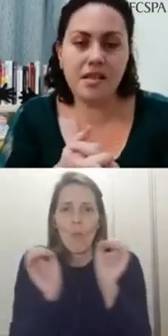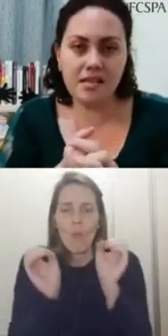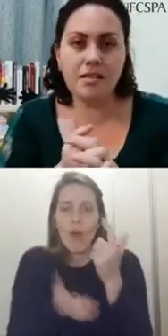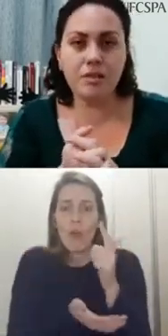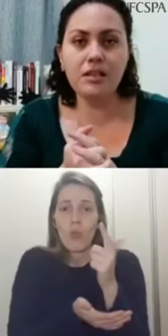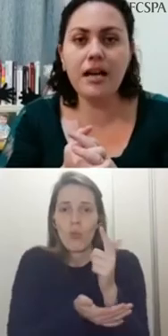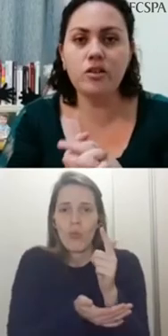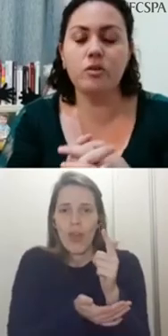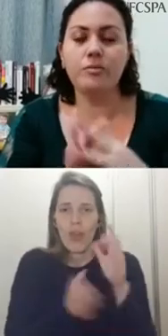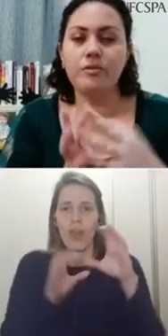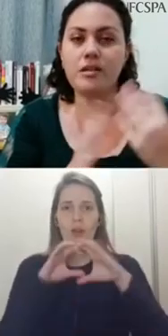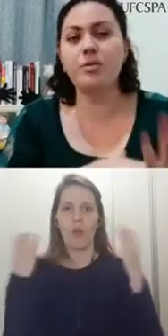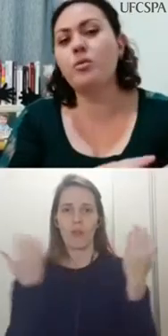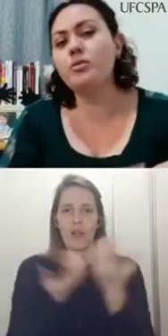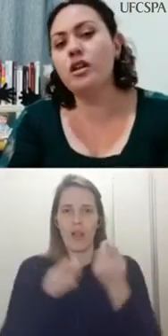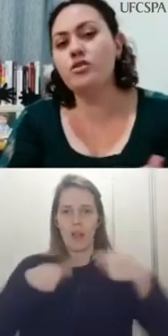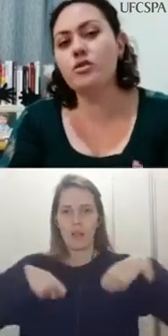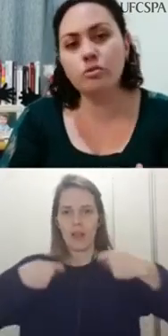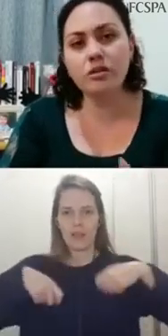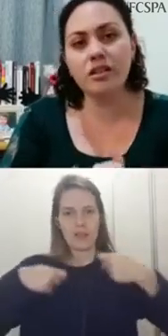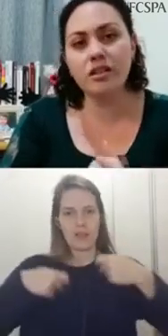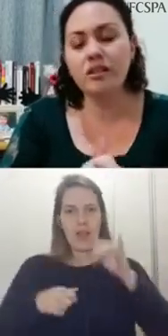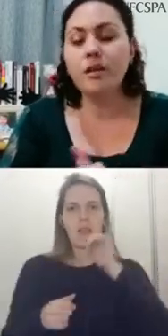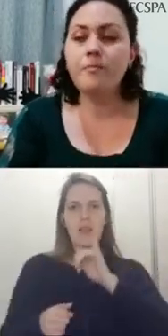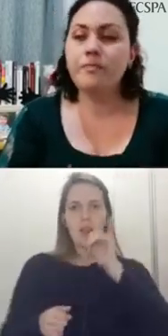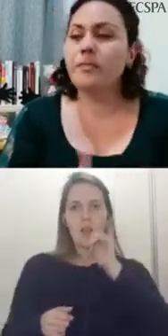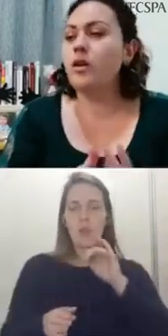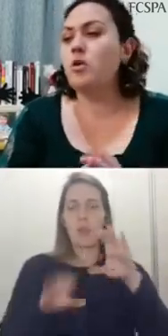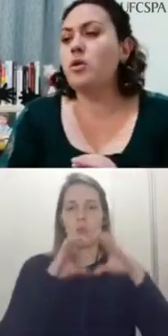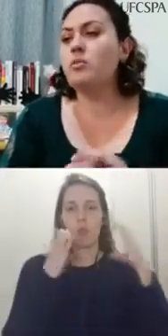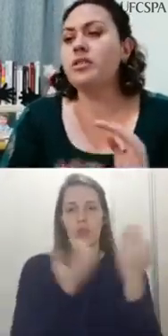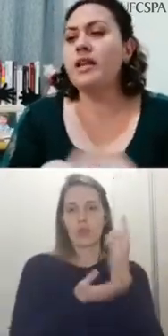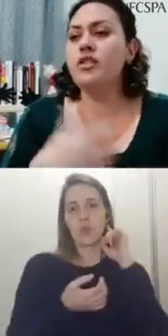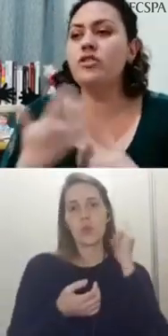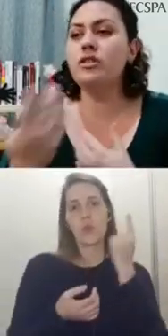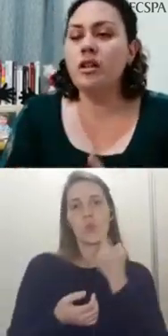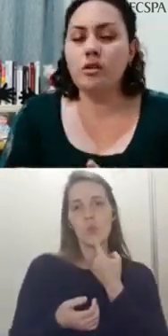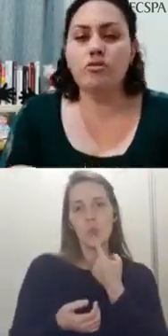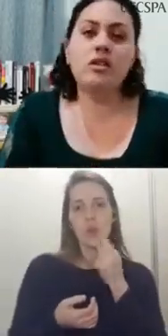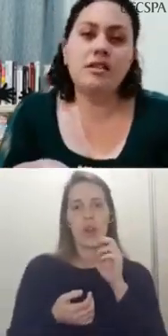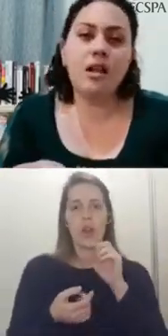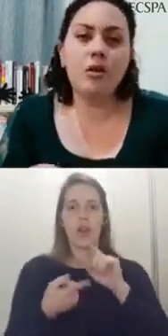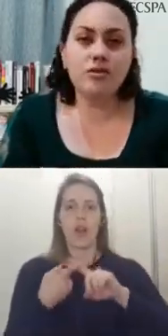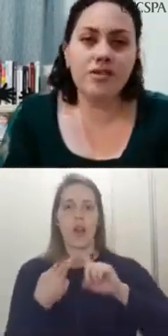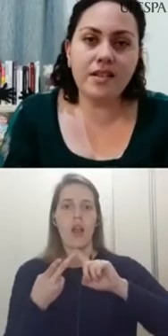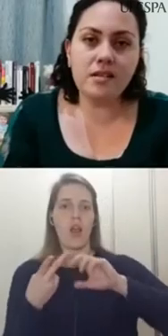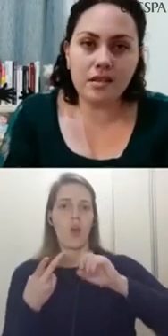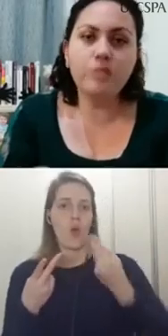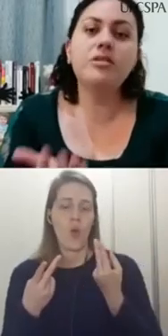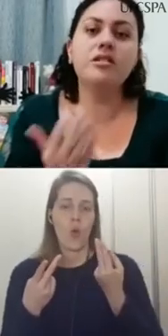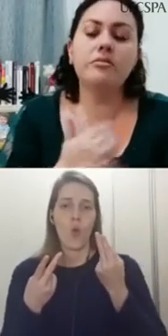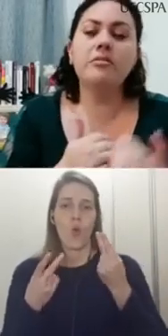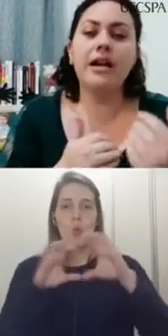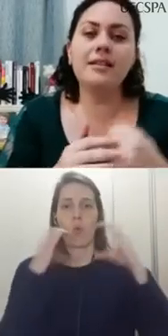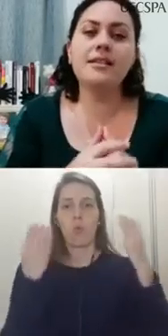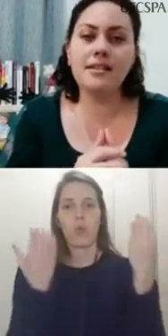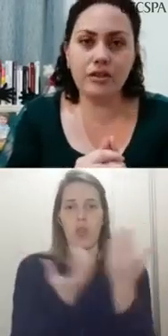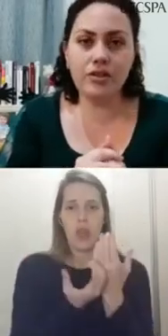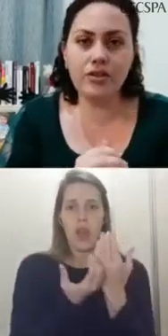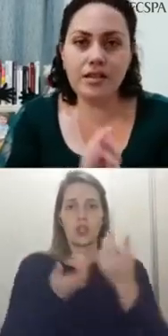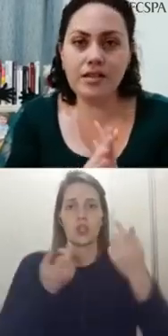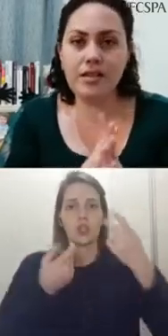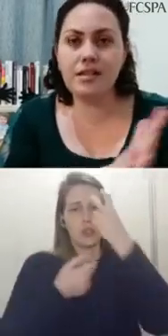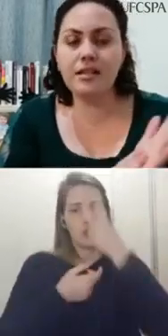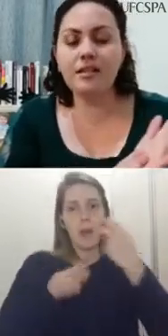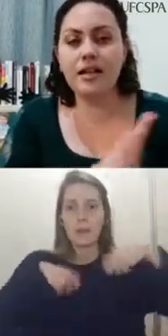dessa acessibilidade, como, por exemplo, a comunidade surda ou a comunidade que utiliza audiodescrição. Então, é necessário a